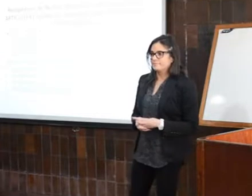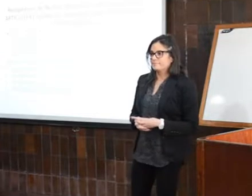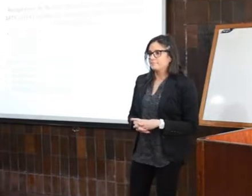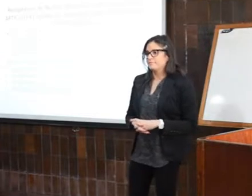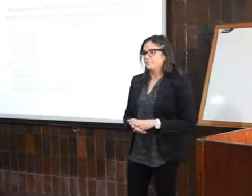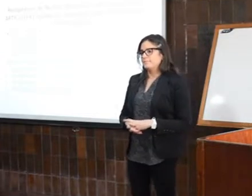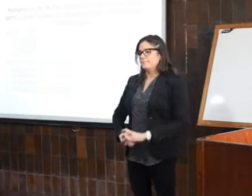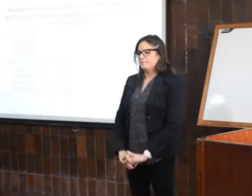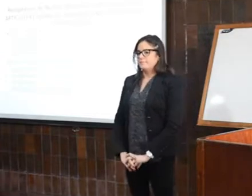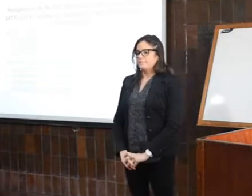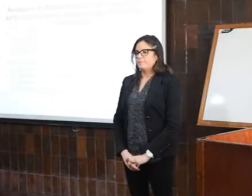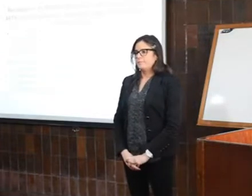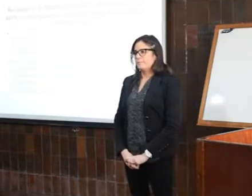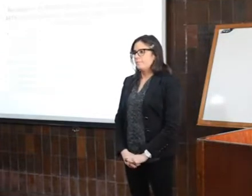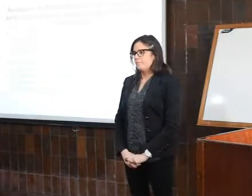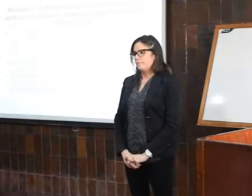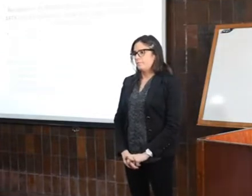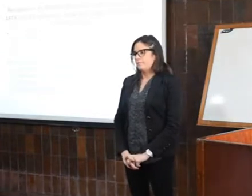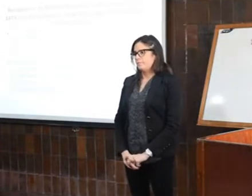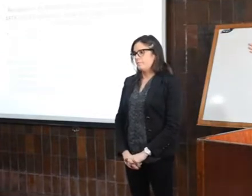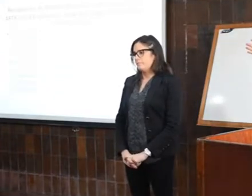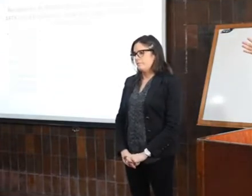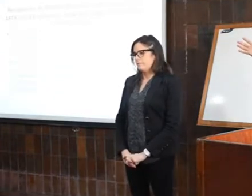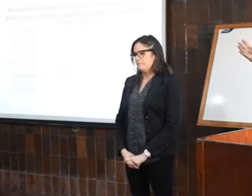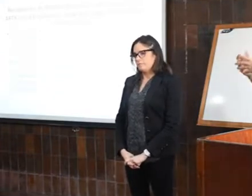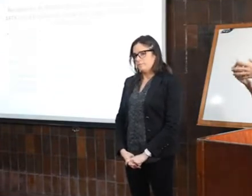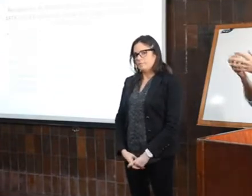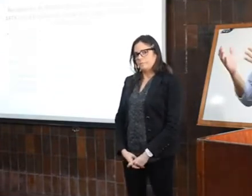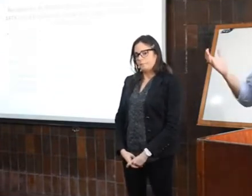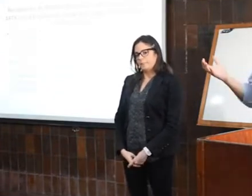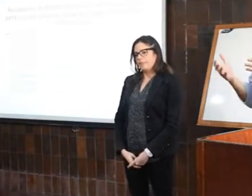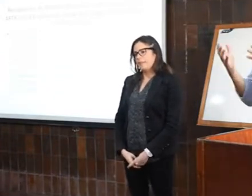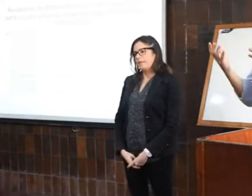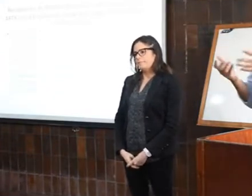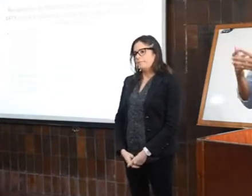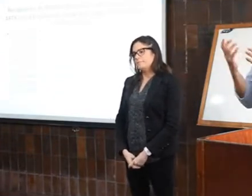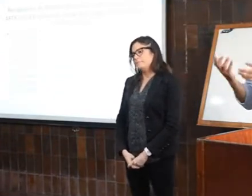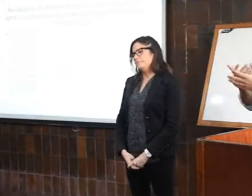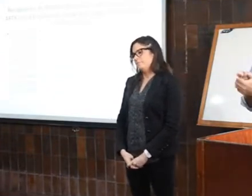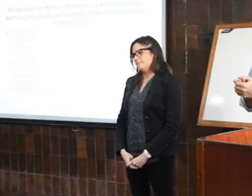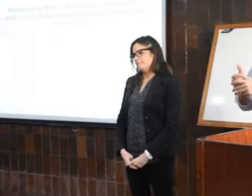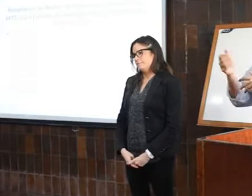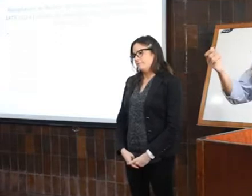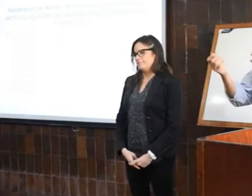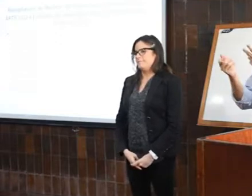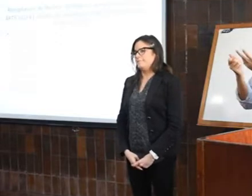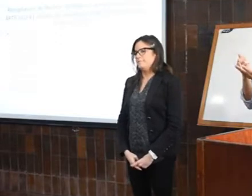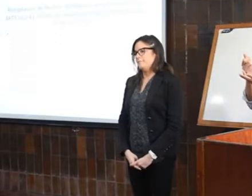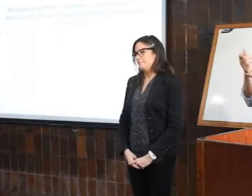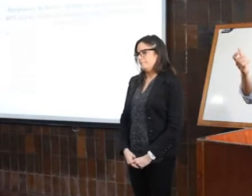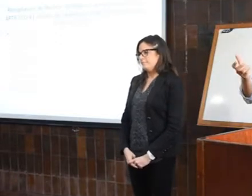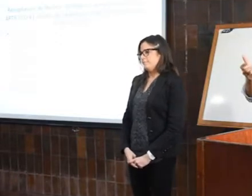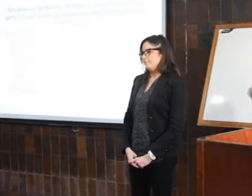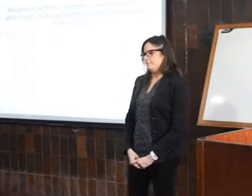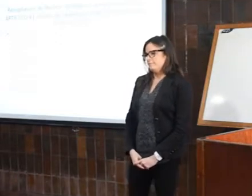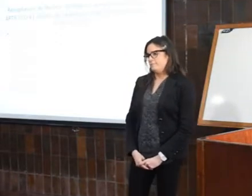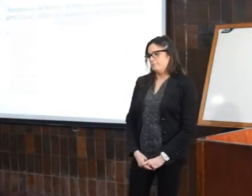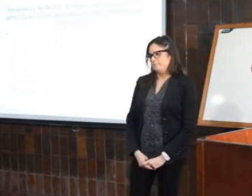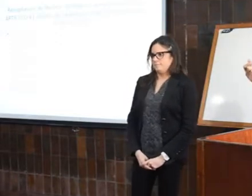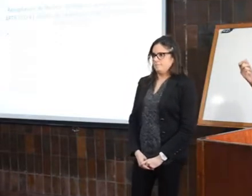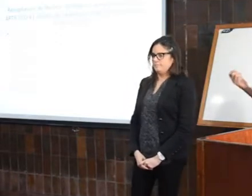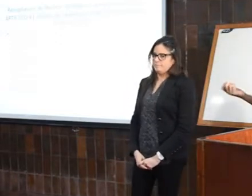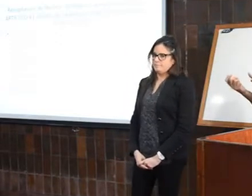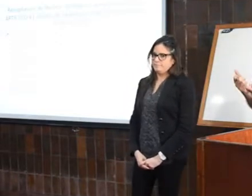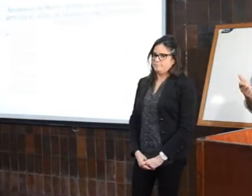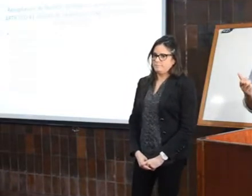es de riesgo según la tabla él también es de riesgo público que yo sé que la empresa trabaja más o menos a